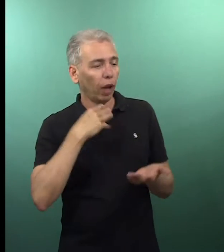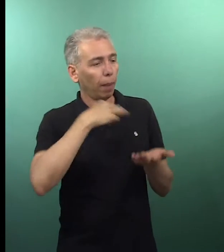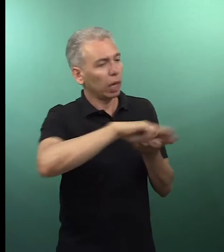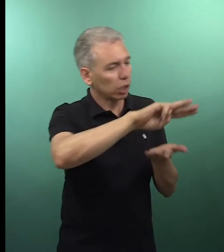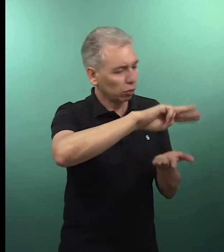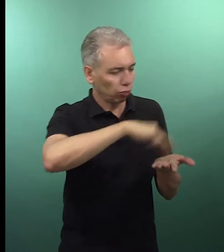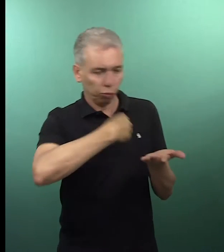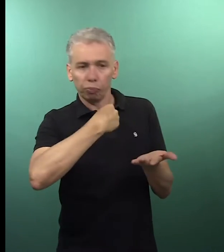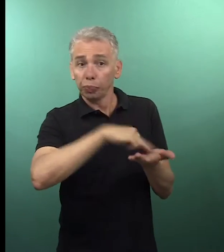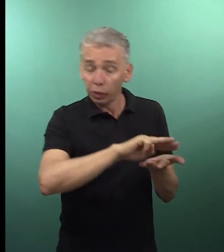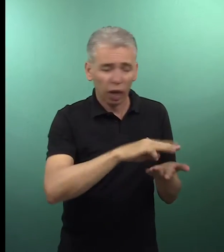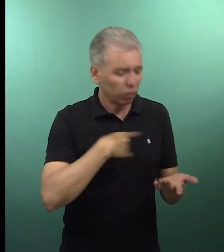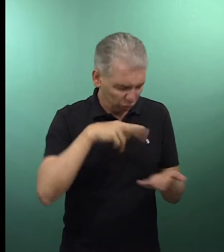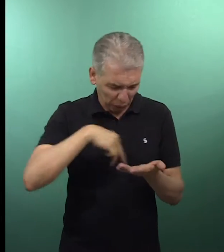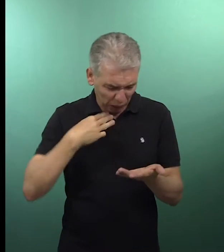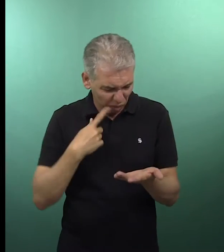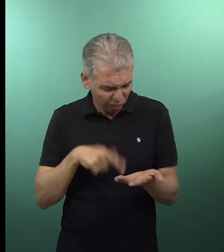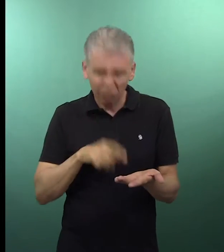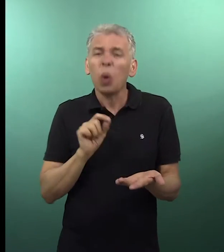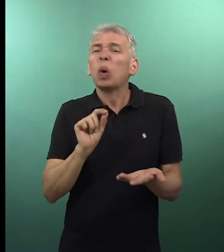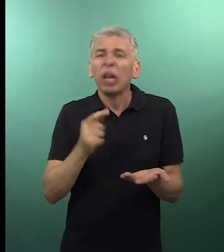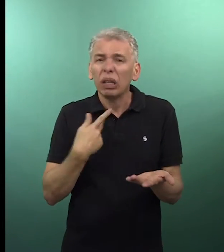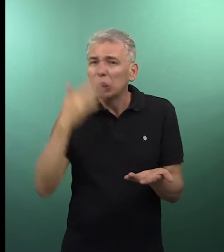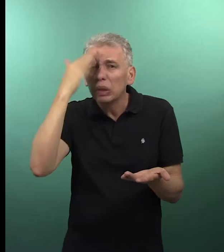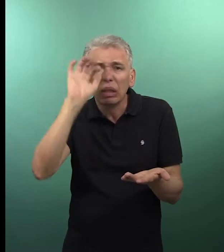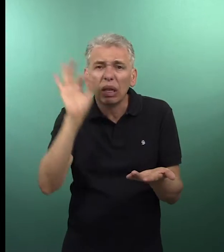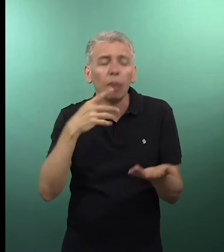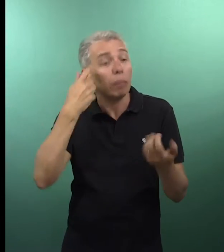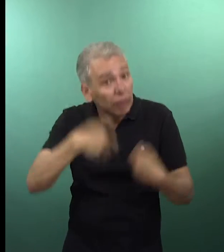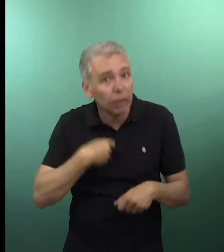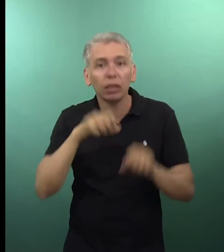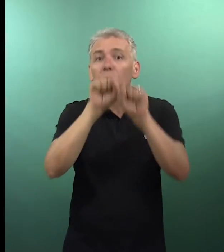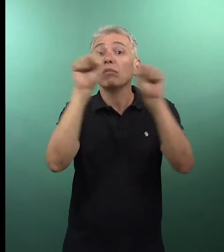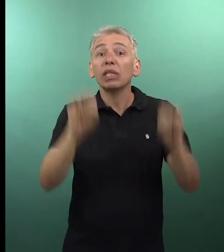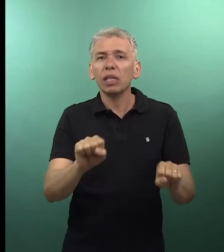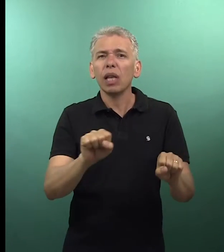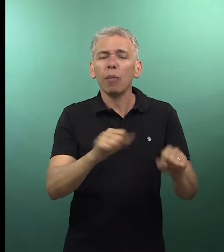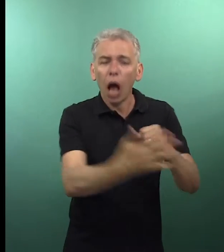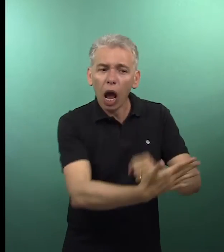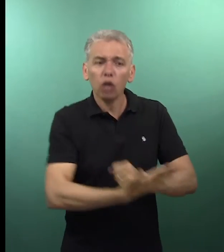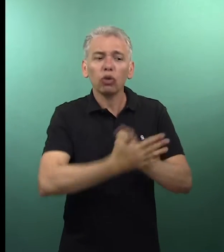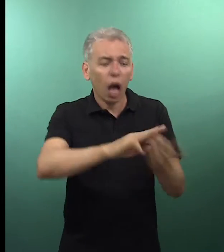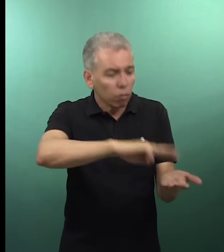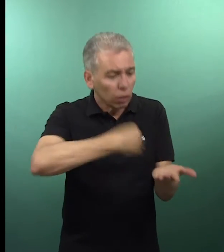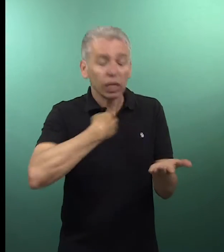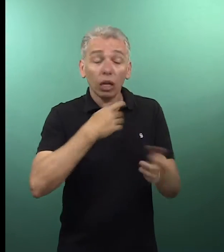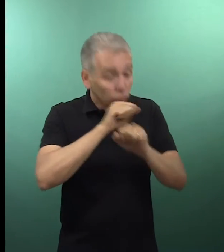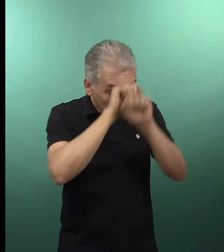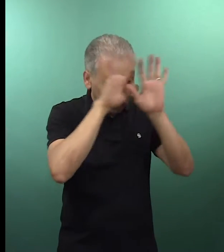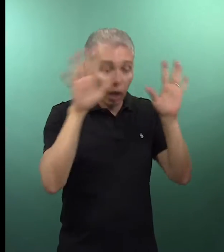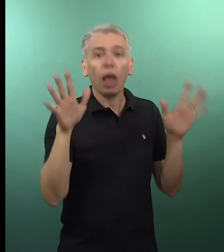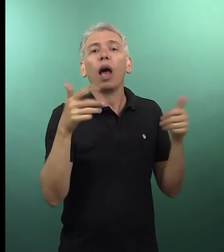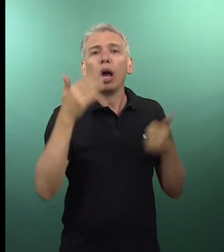de sinais inciso 8 legenda oculta texto que aparece opcionalmente na tela e que